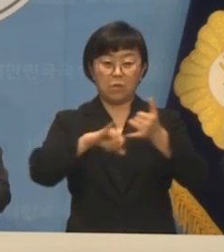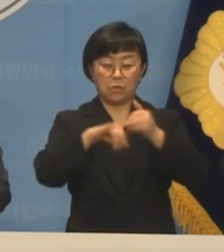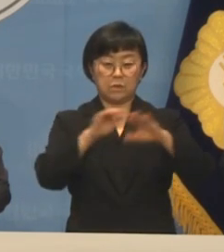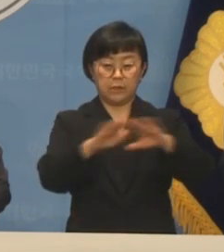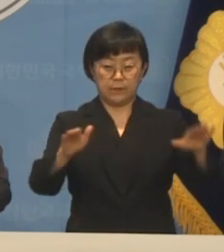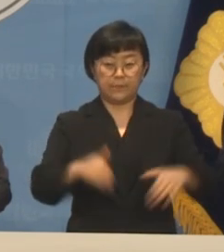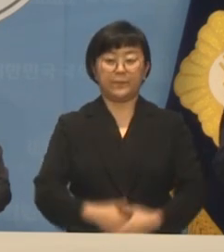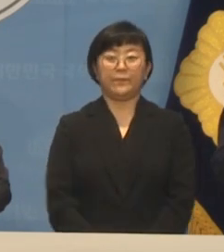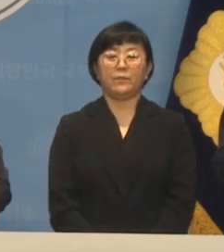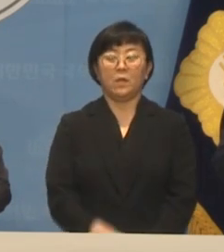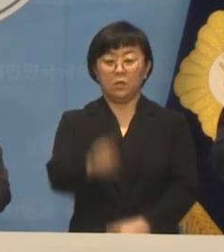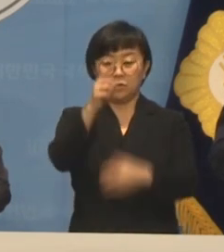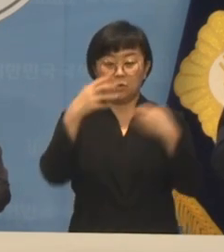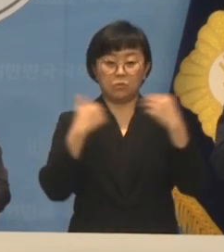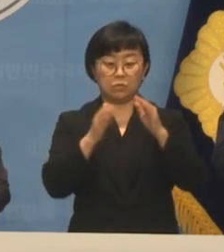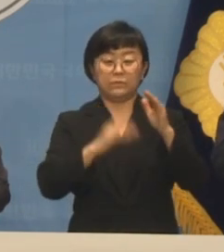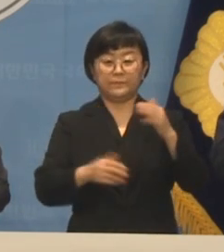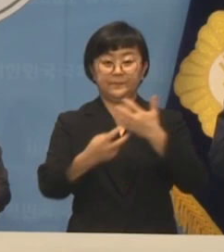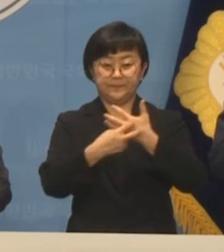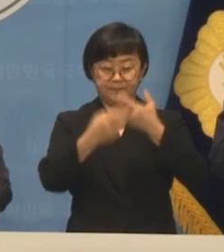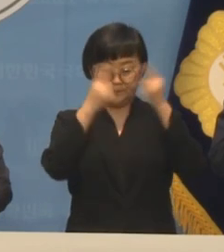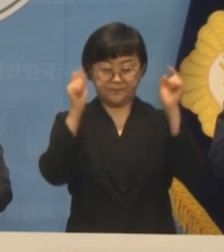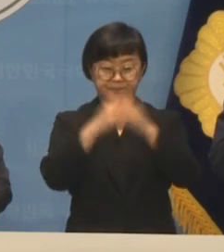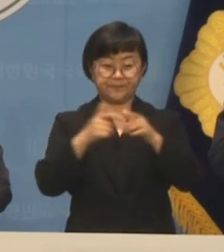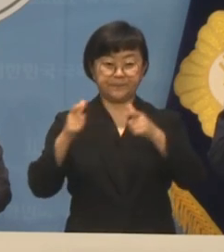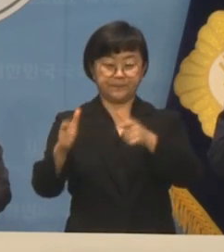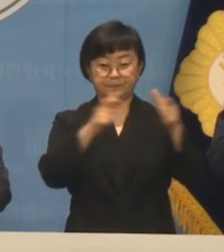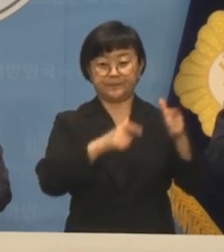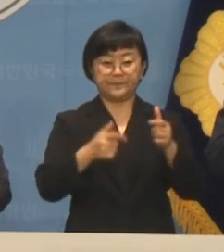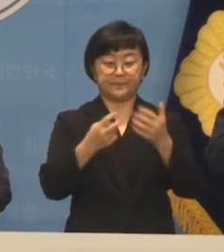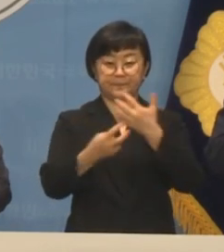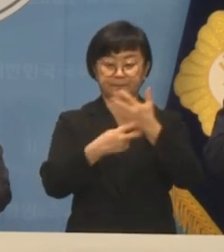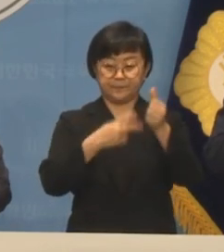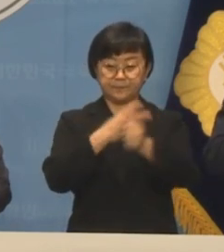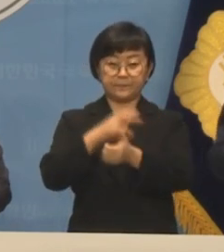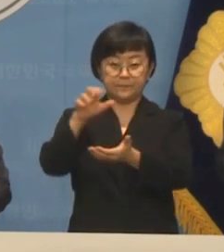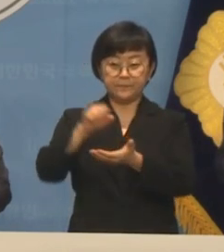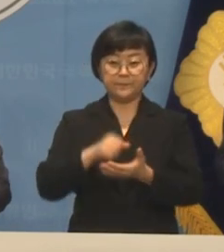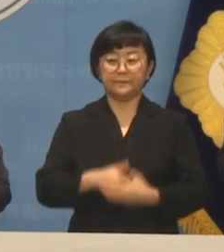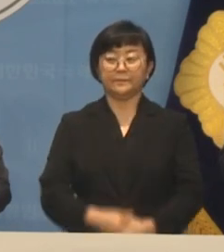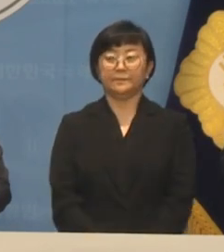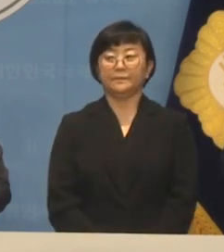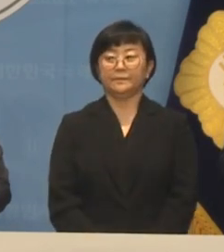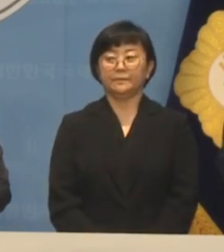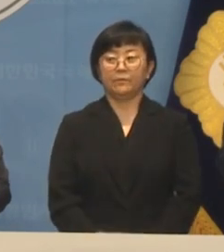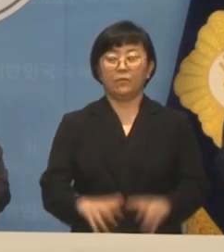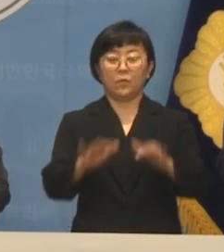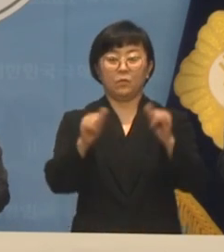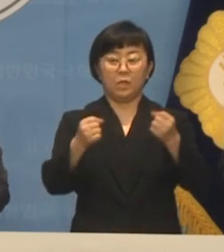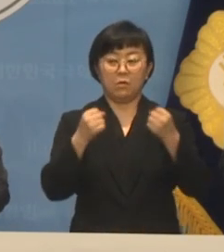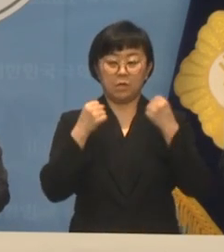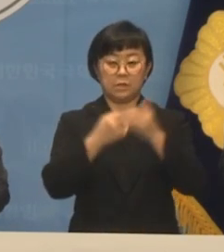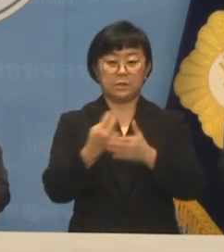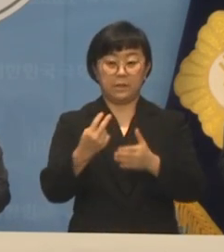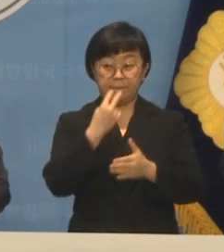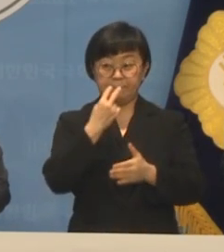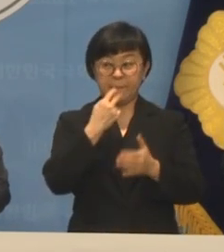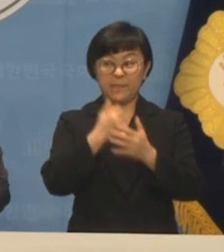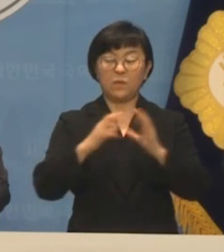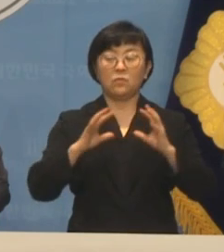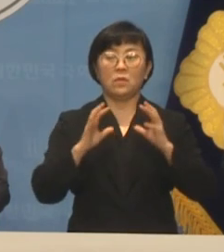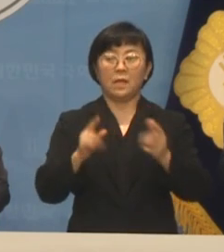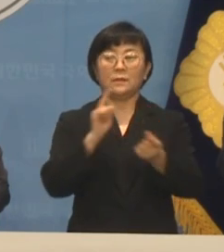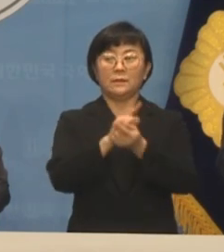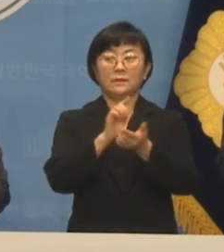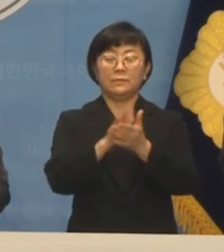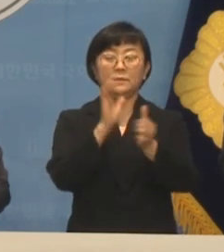처리하라. 정부는 공공의대와 지역의사제 즉시 도입하라. 국민의 건강과 생명을 국가가